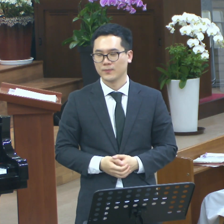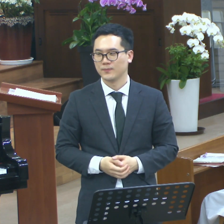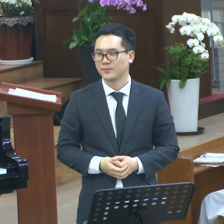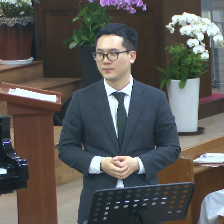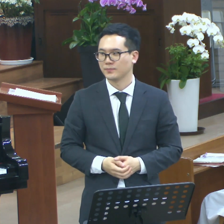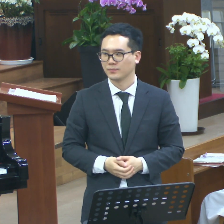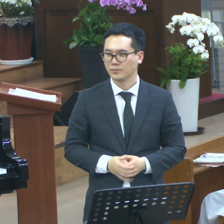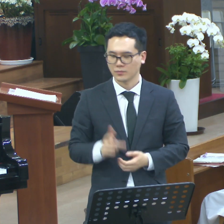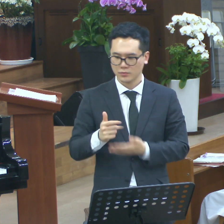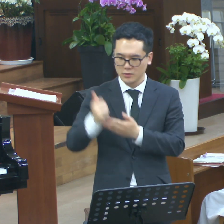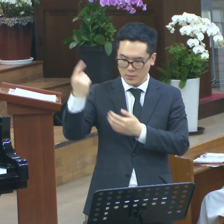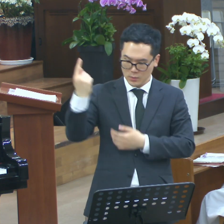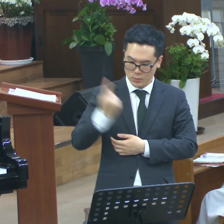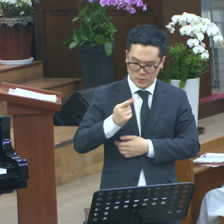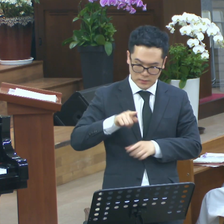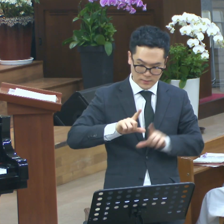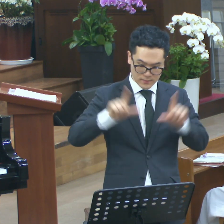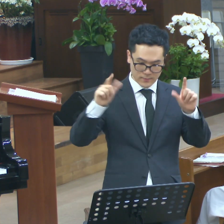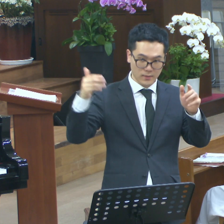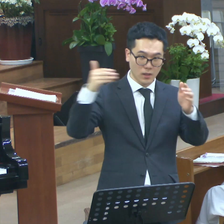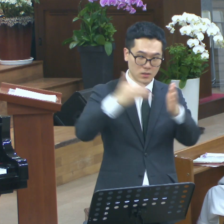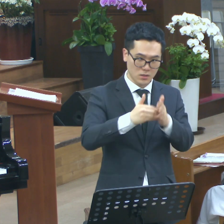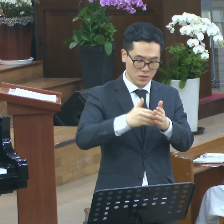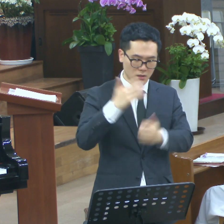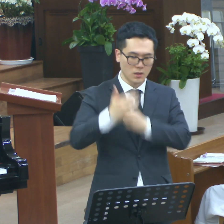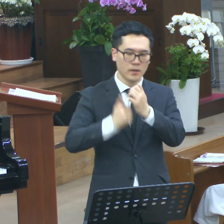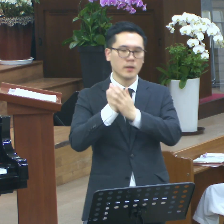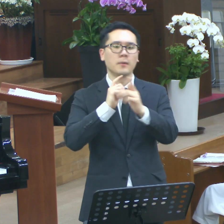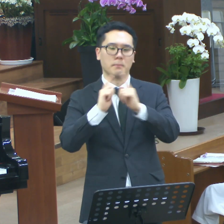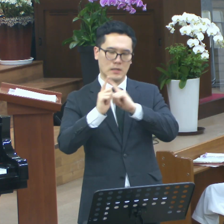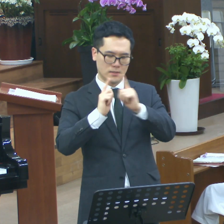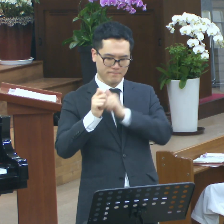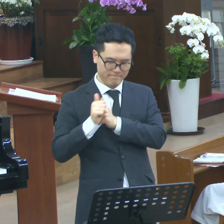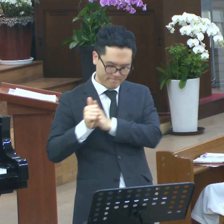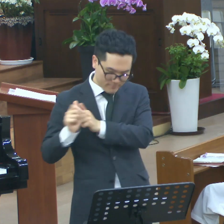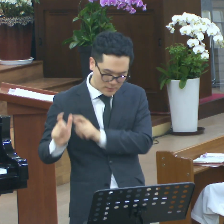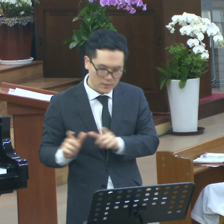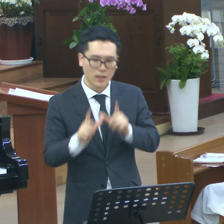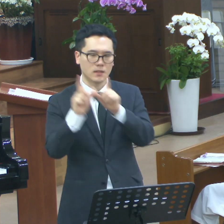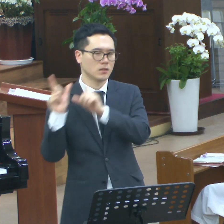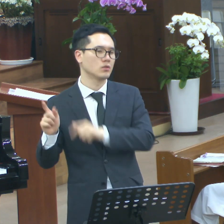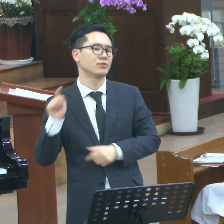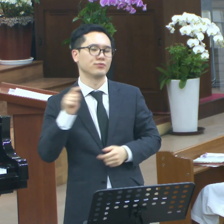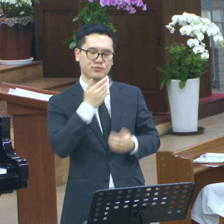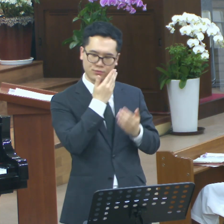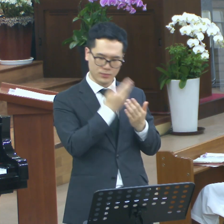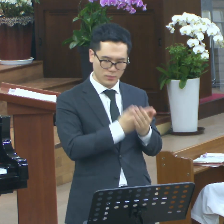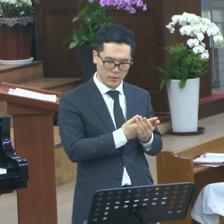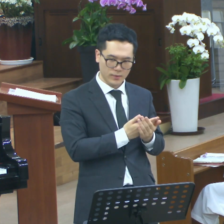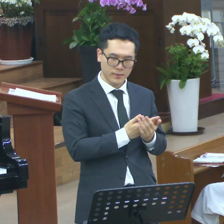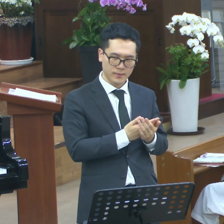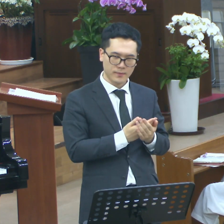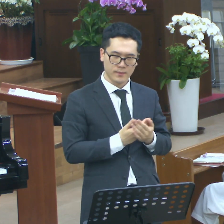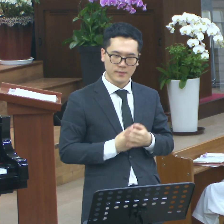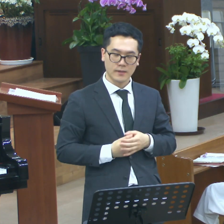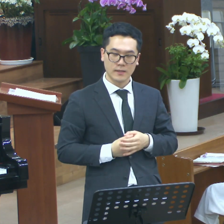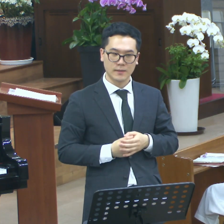주님이 오시는 그날까지 하나님 말씀대로 사는 것만이 남는 거다. 나머지는 다 지나가는 거다. 하나님 말씀대로 더